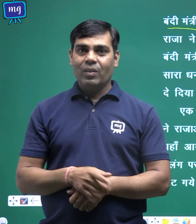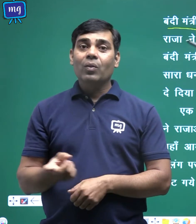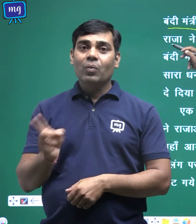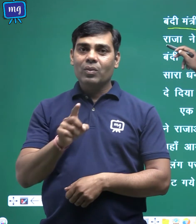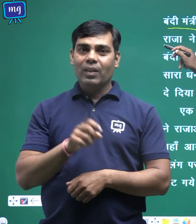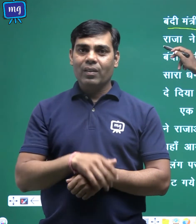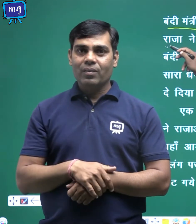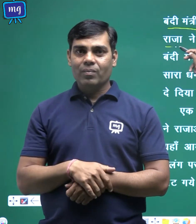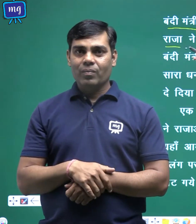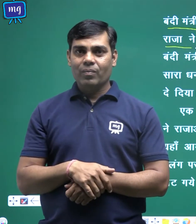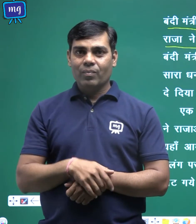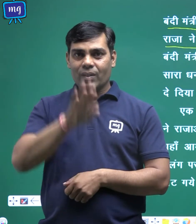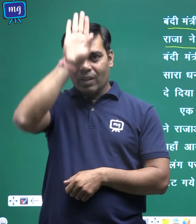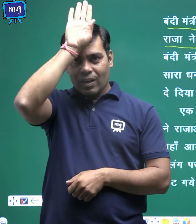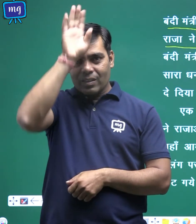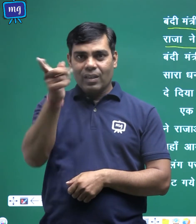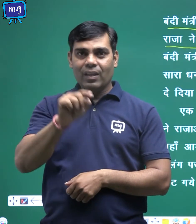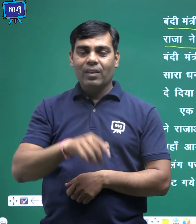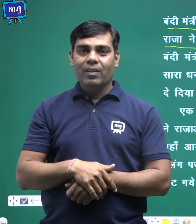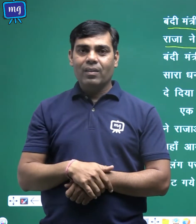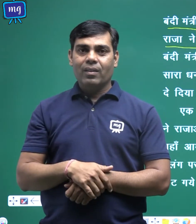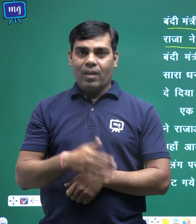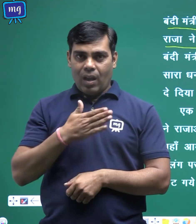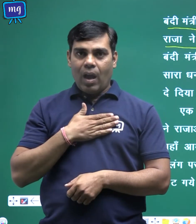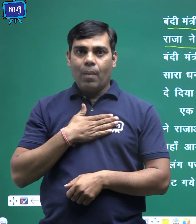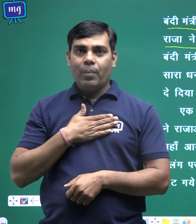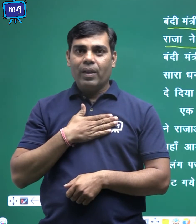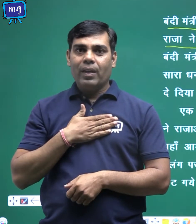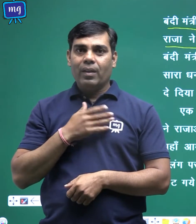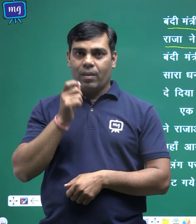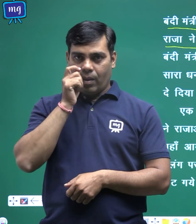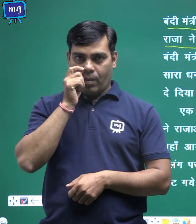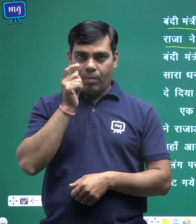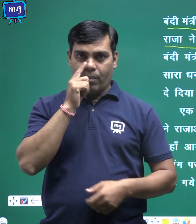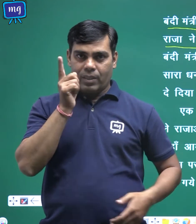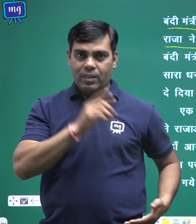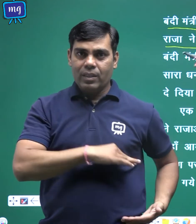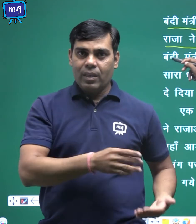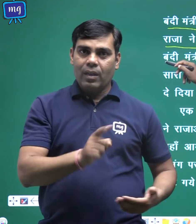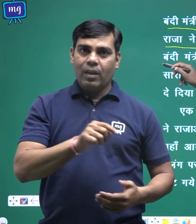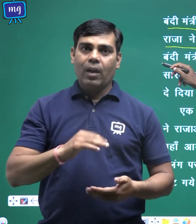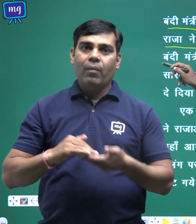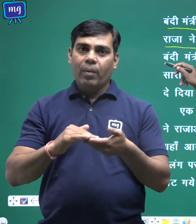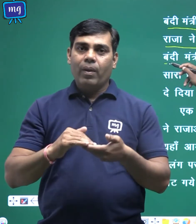दूसरे राजा ने अपनी लड़की का विवाह